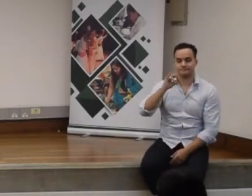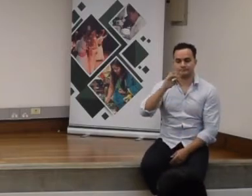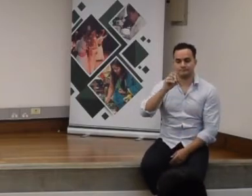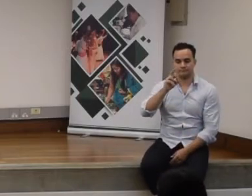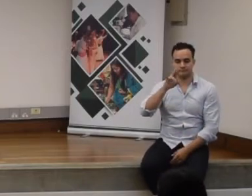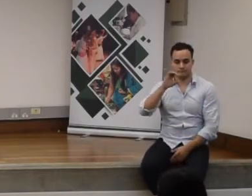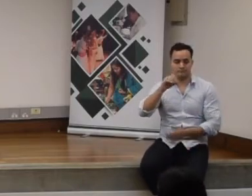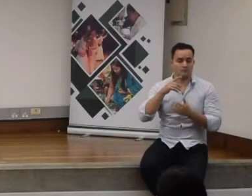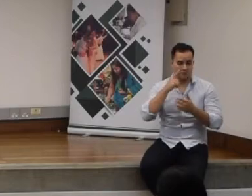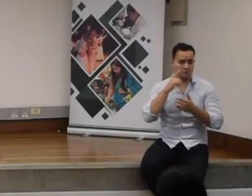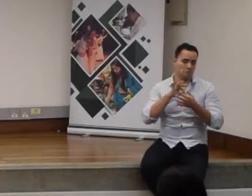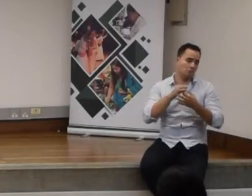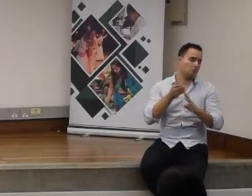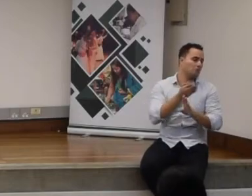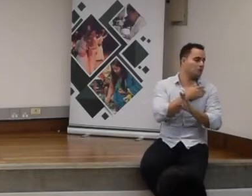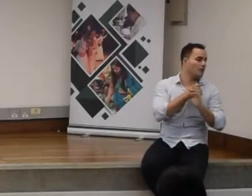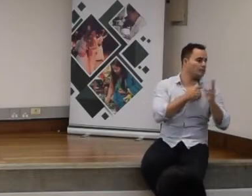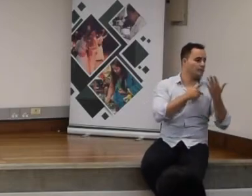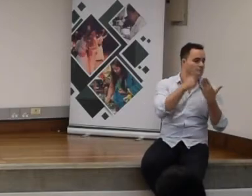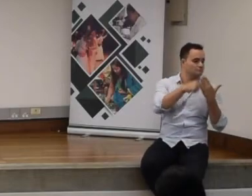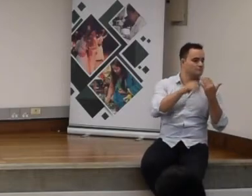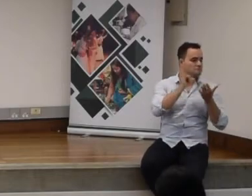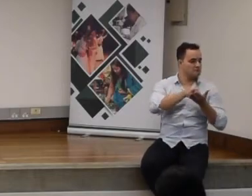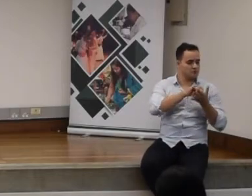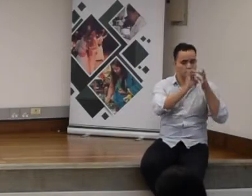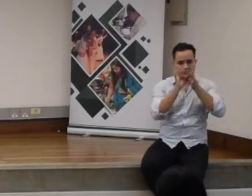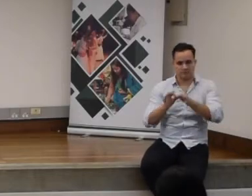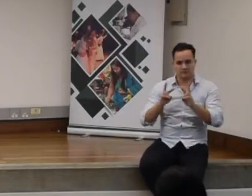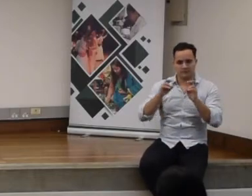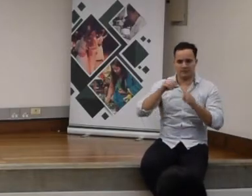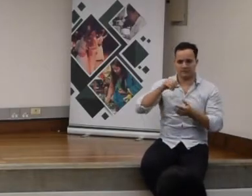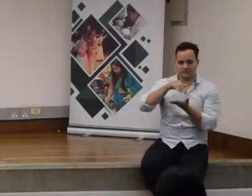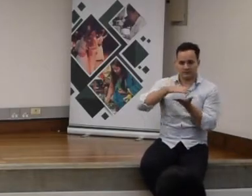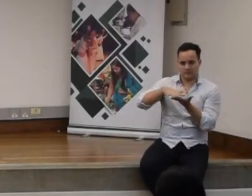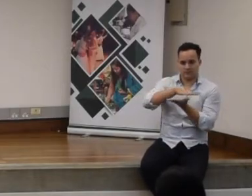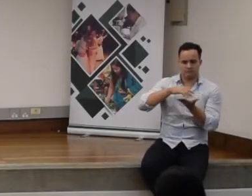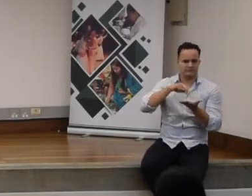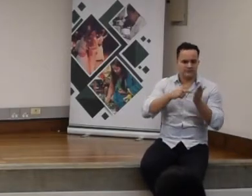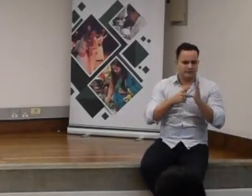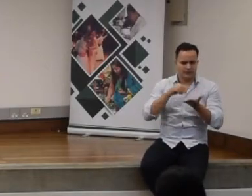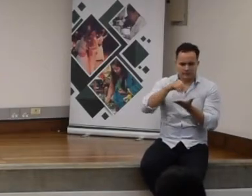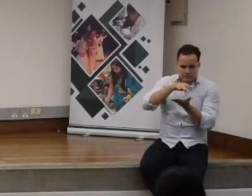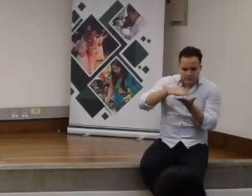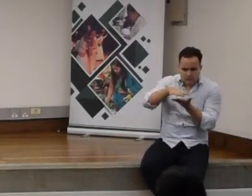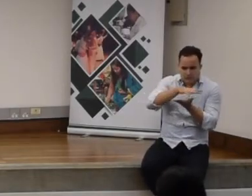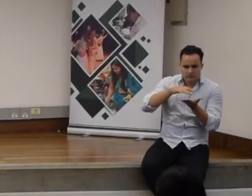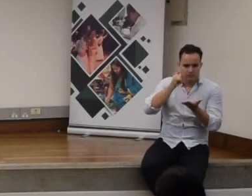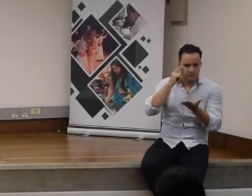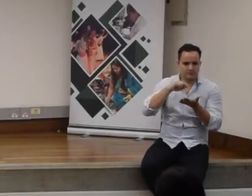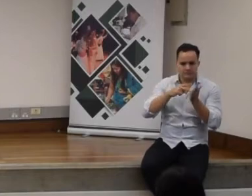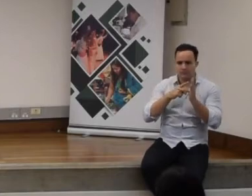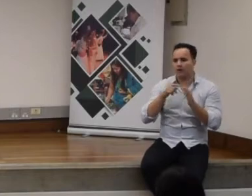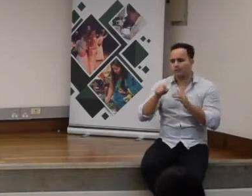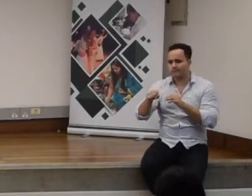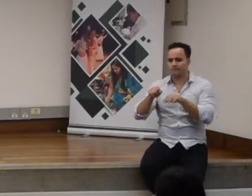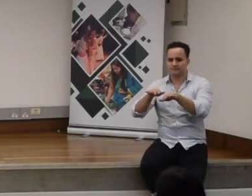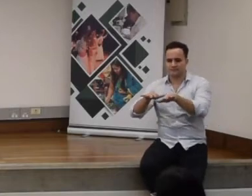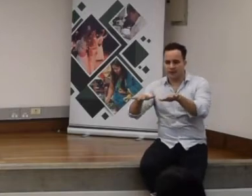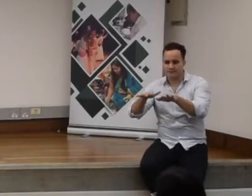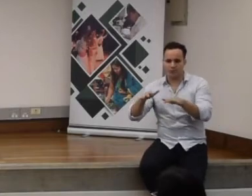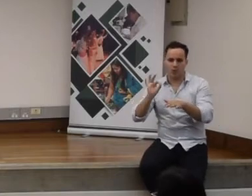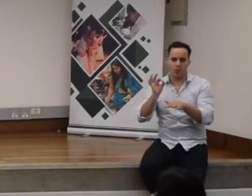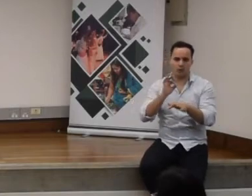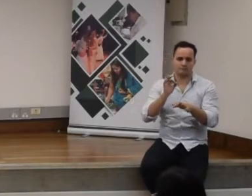otros proyectos de regionalización, que dice que el territorio es una producción humana sobre un espacio o una materia, incluso